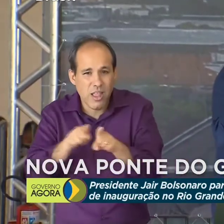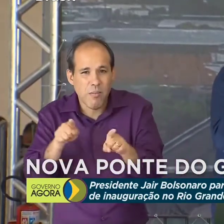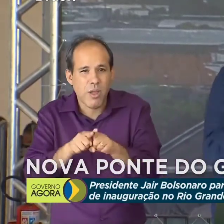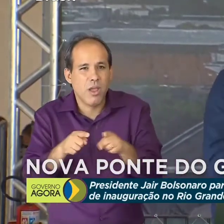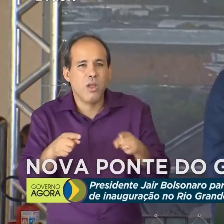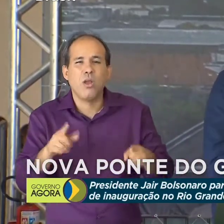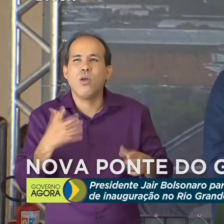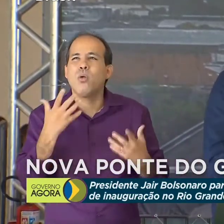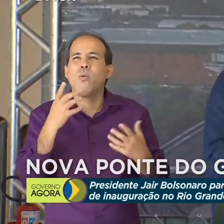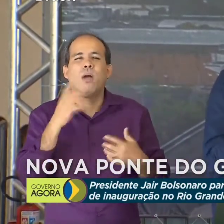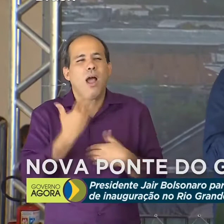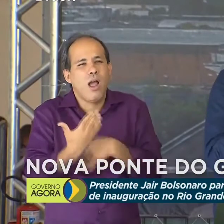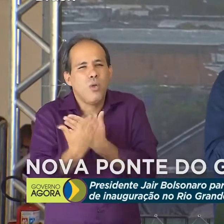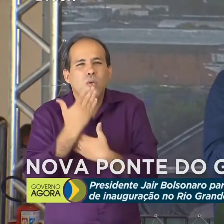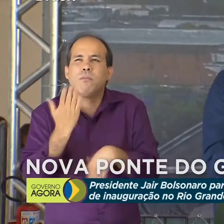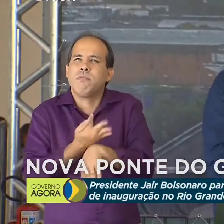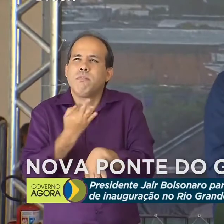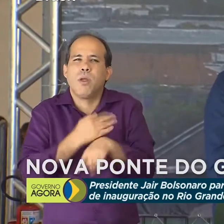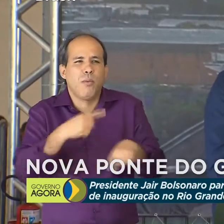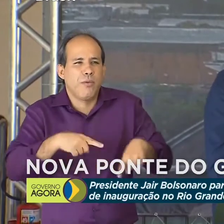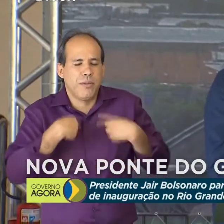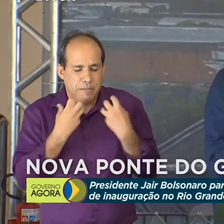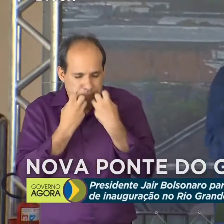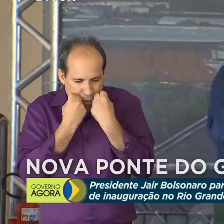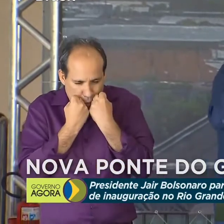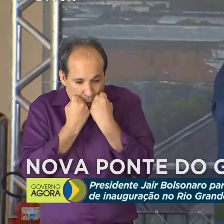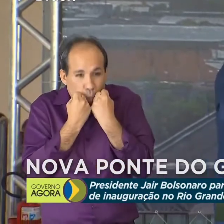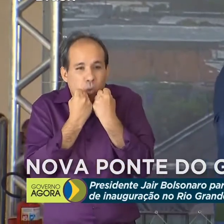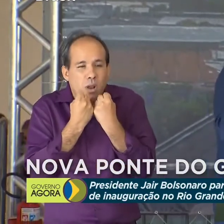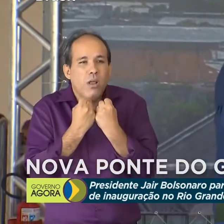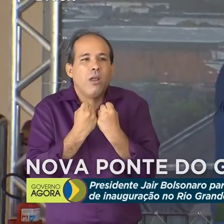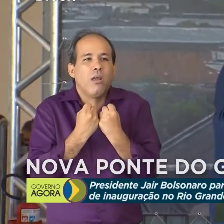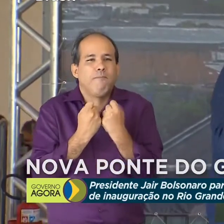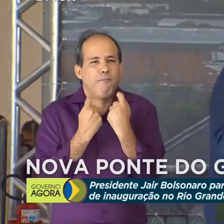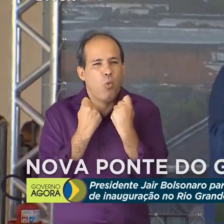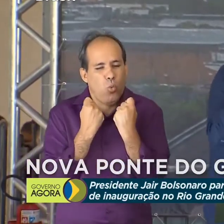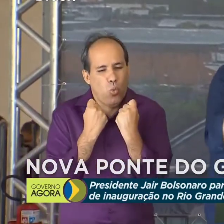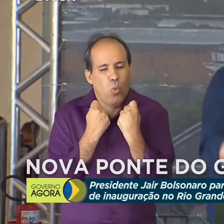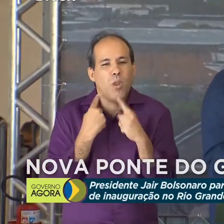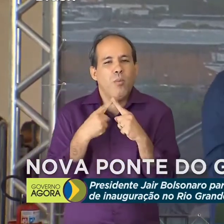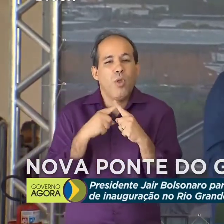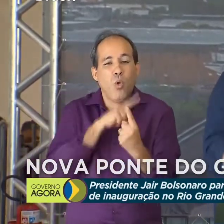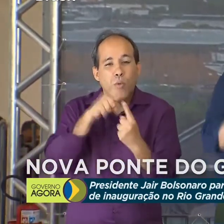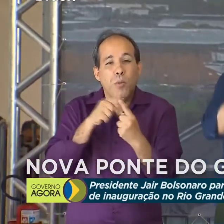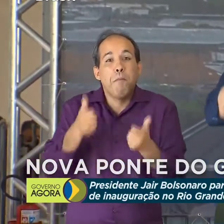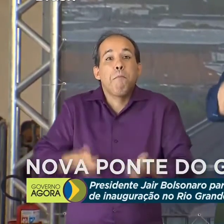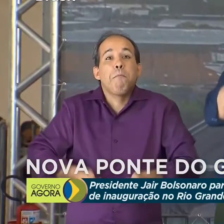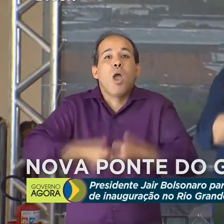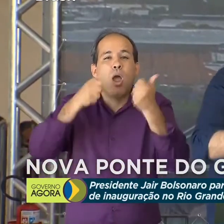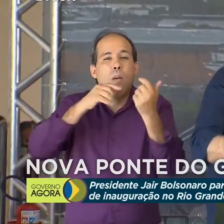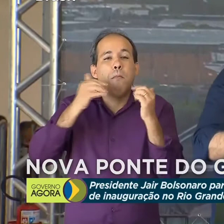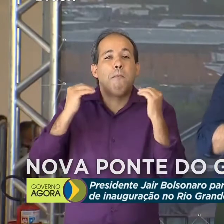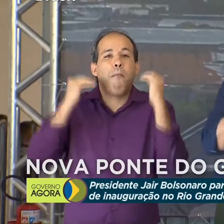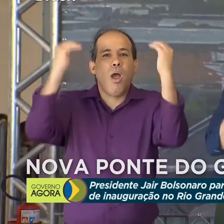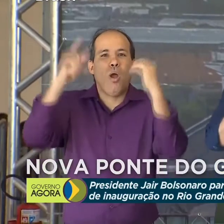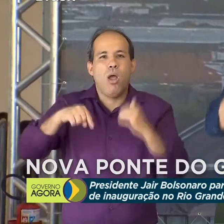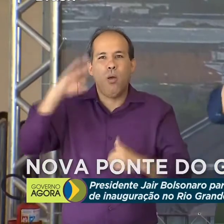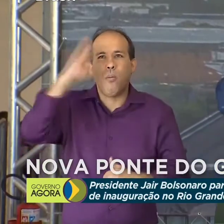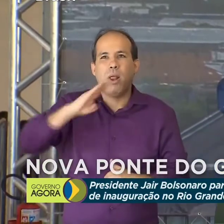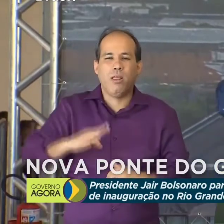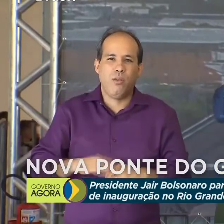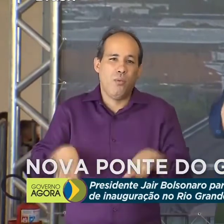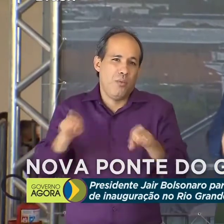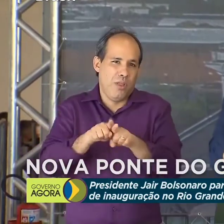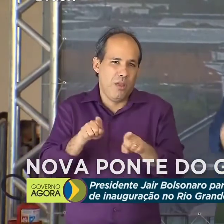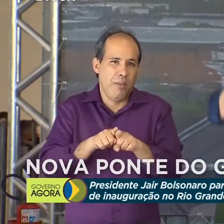aceite provocações, que se segure, que o objetivo maior é o nosso Brasil. E por último, por ser